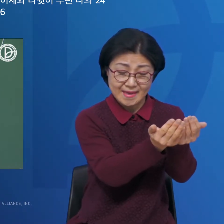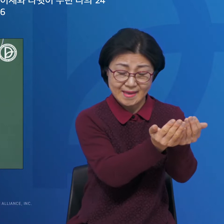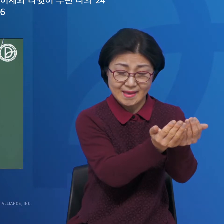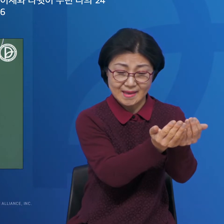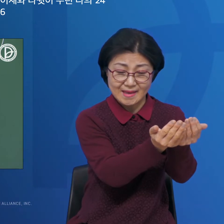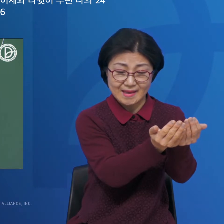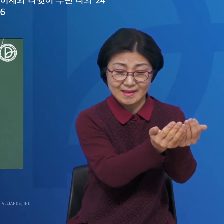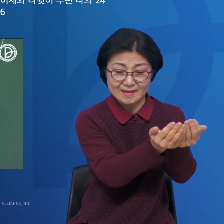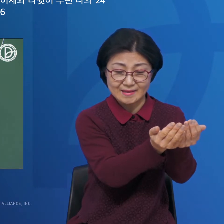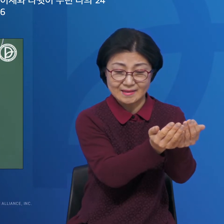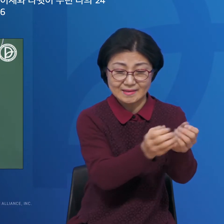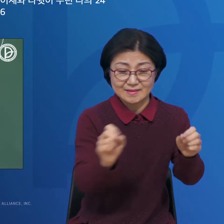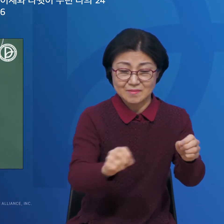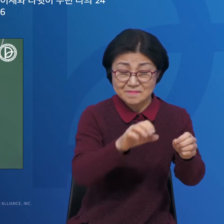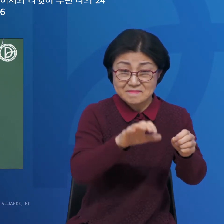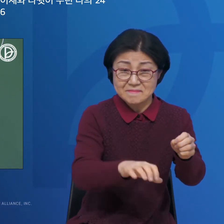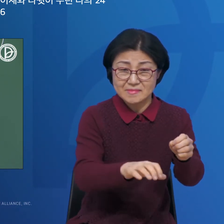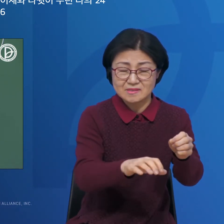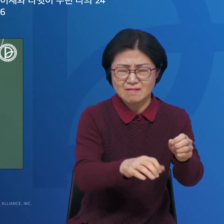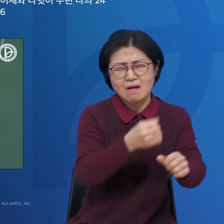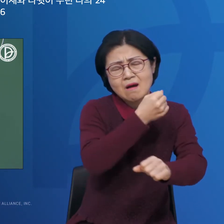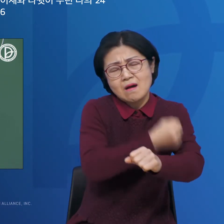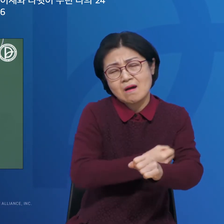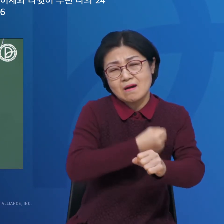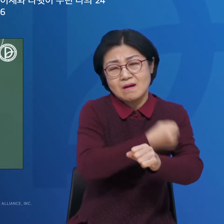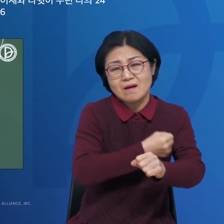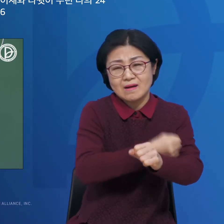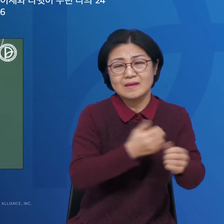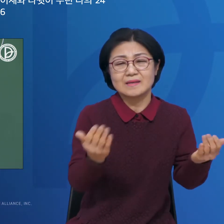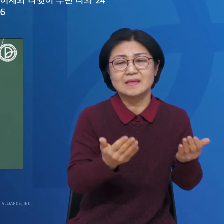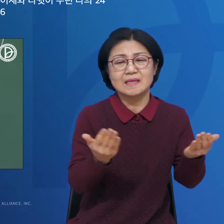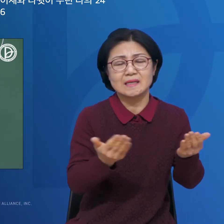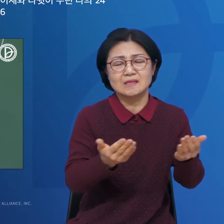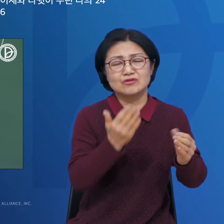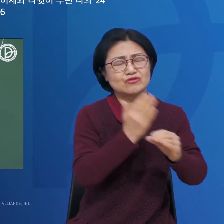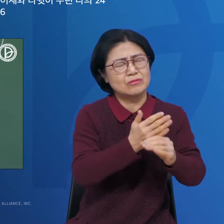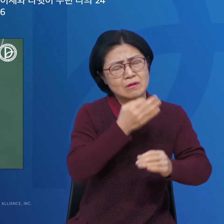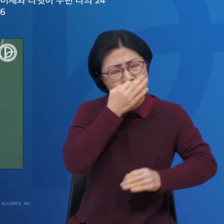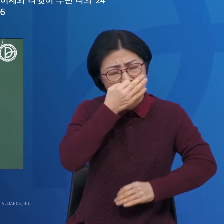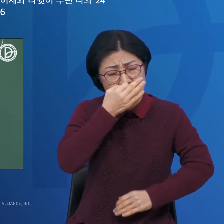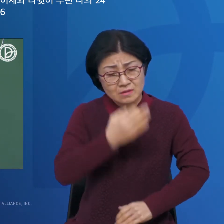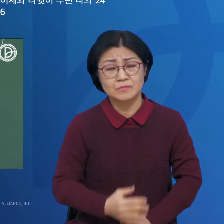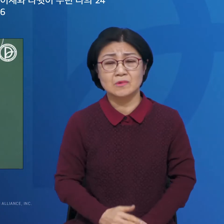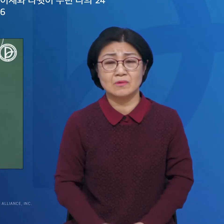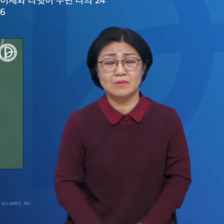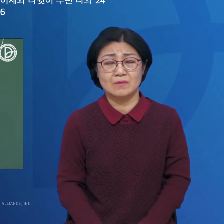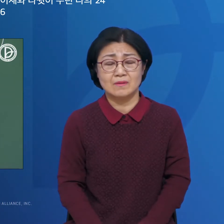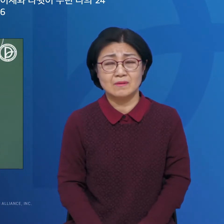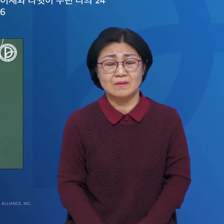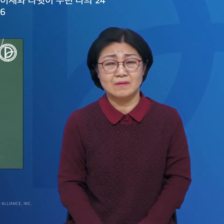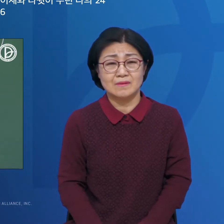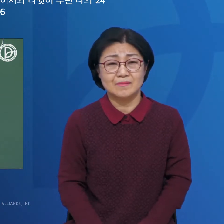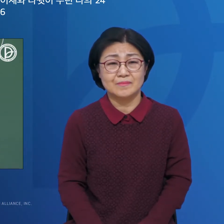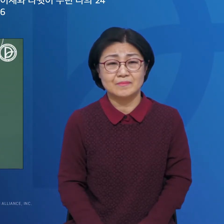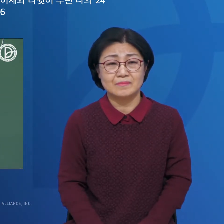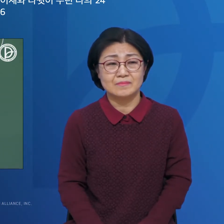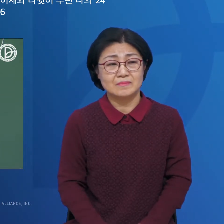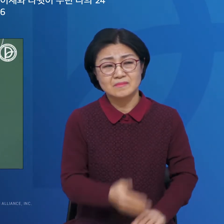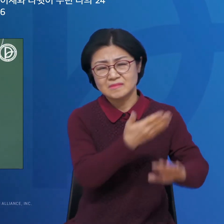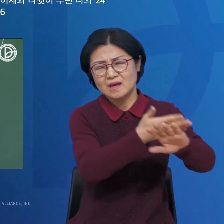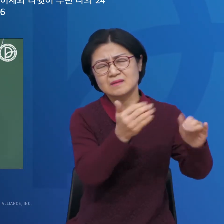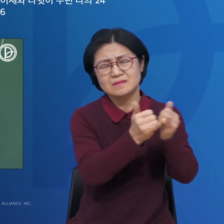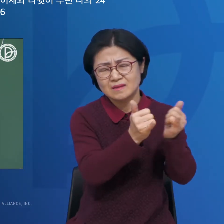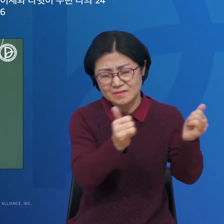a person who did labor. 너무 힘든 거예요. And they were in such hardship. 그런데 다른 사람 힘드니까 어떡합니까? And because everybody else was in hardship, what's going to